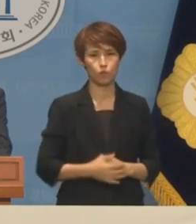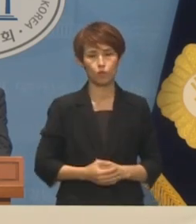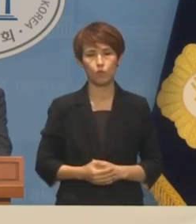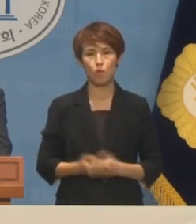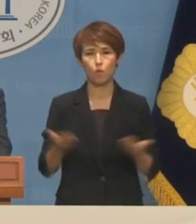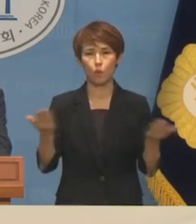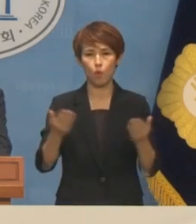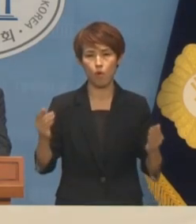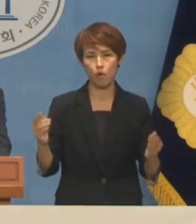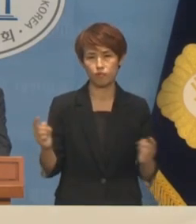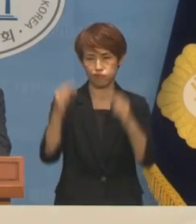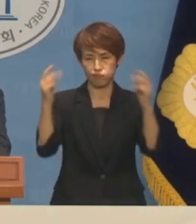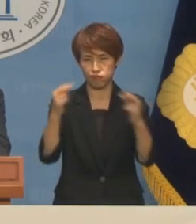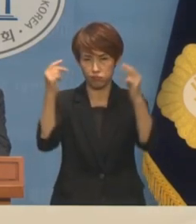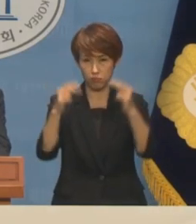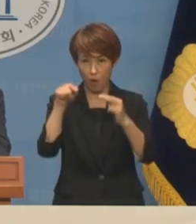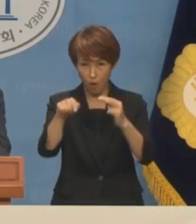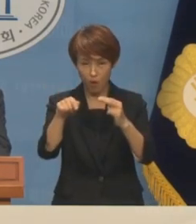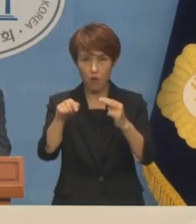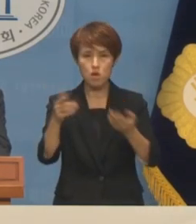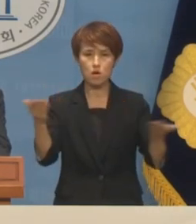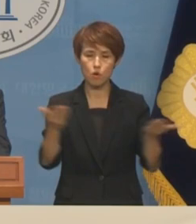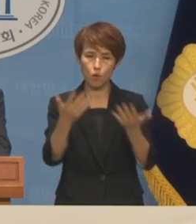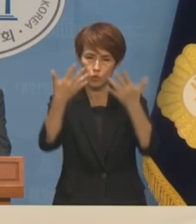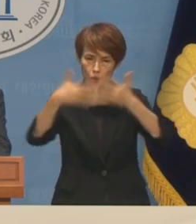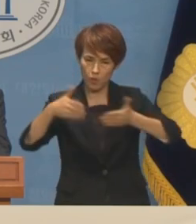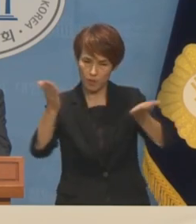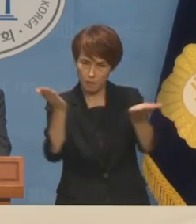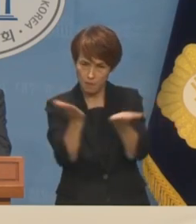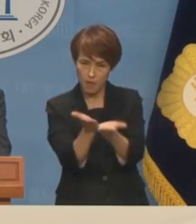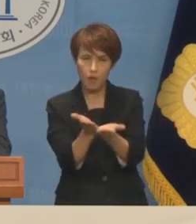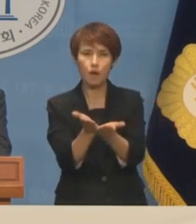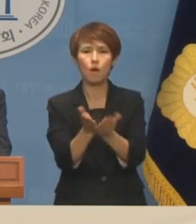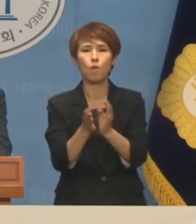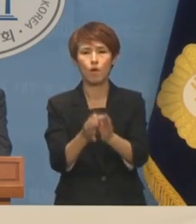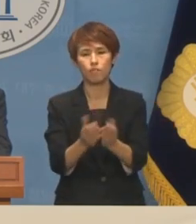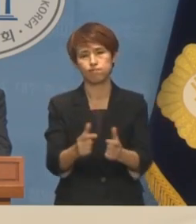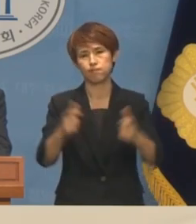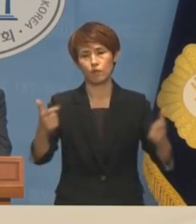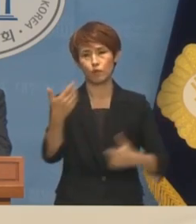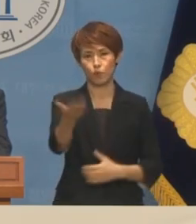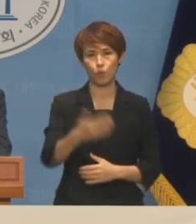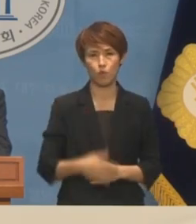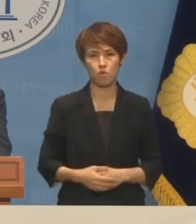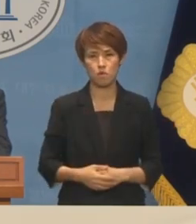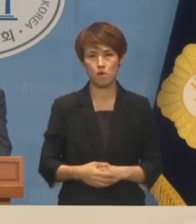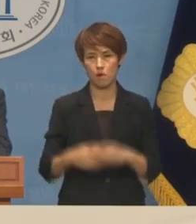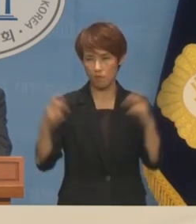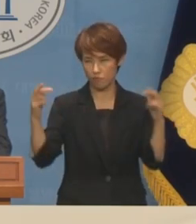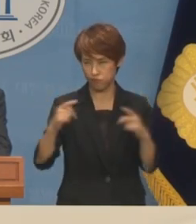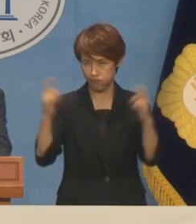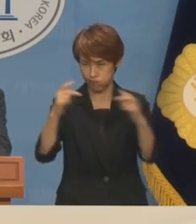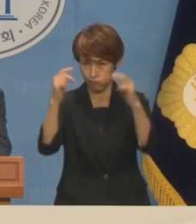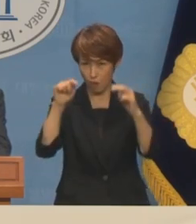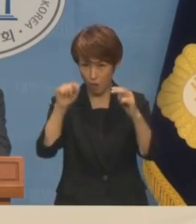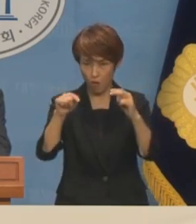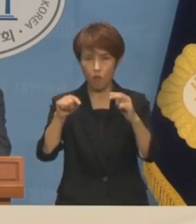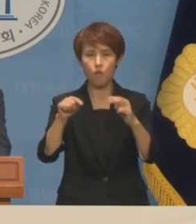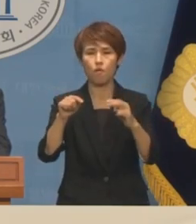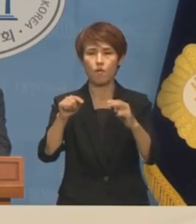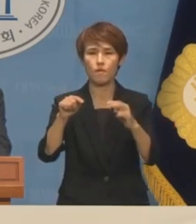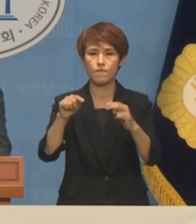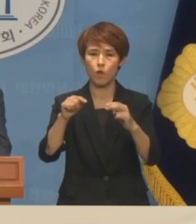노동쟁의의 대상을 근로조건에 관한 사항으로 확대해서 쟁의행위의 대상을